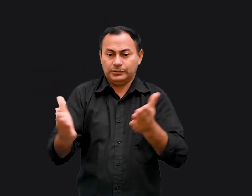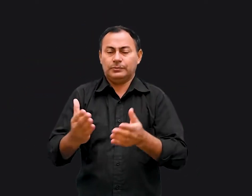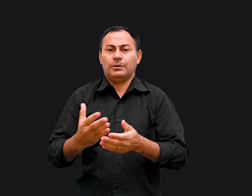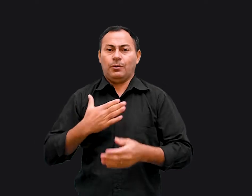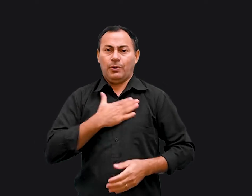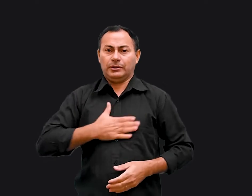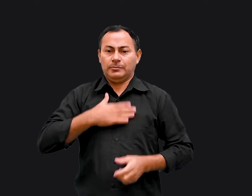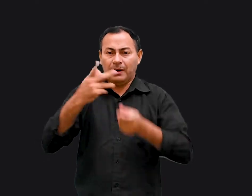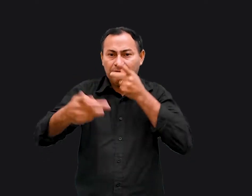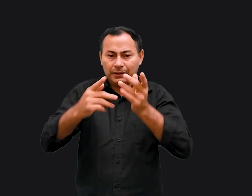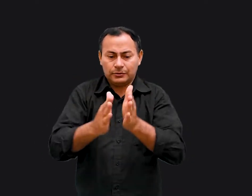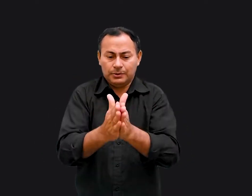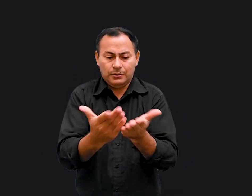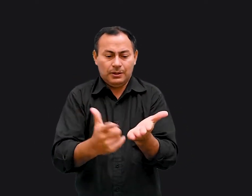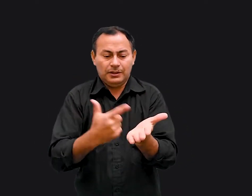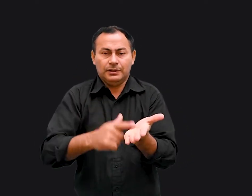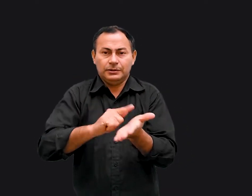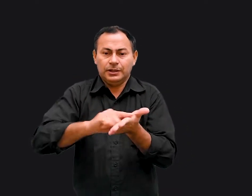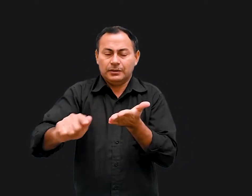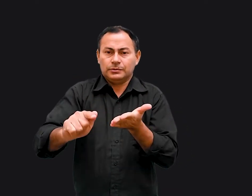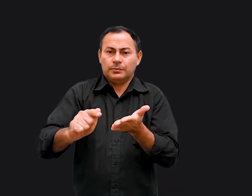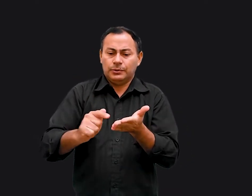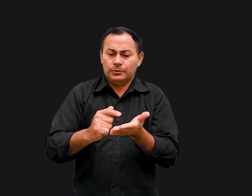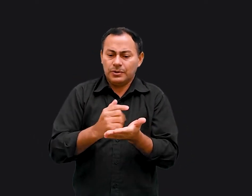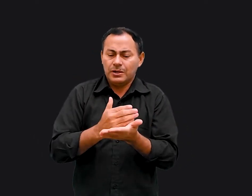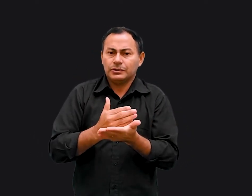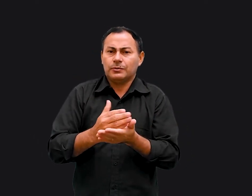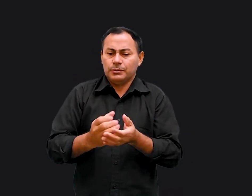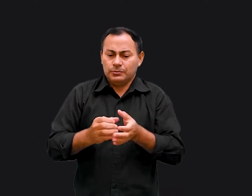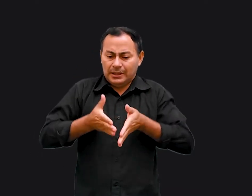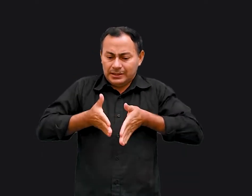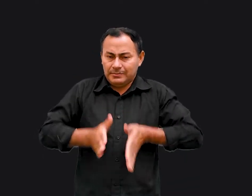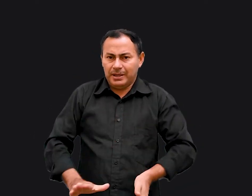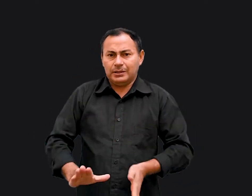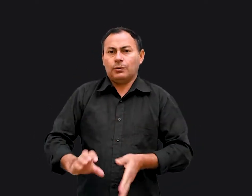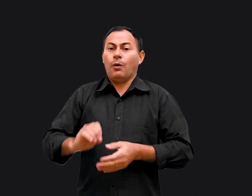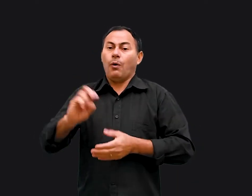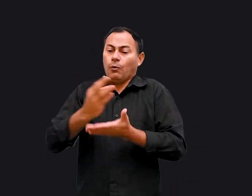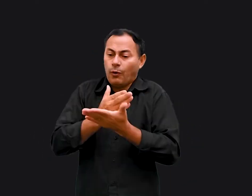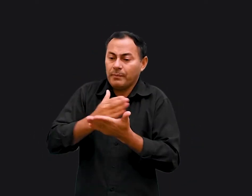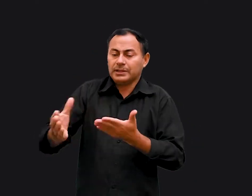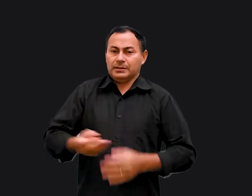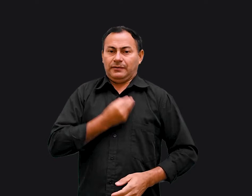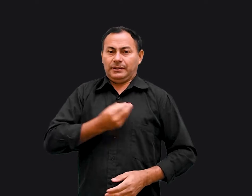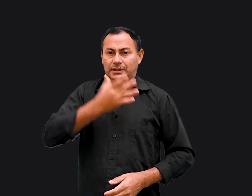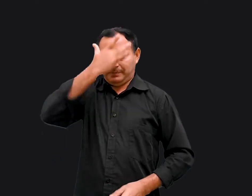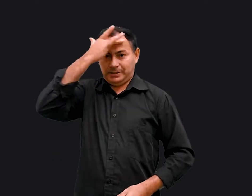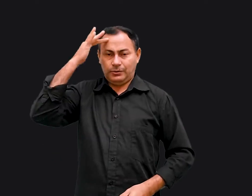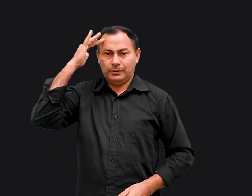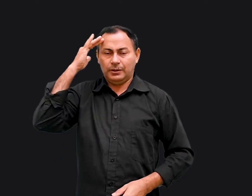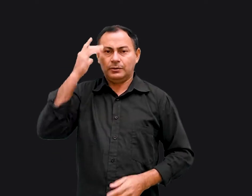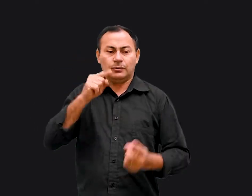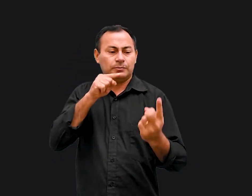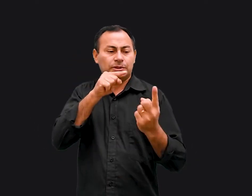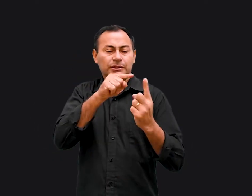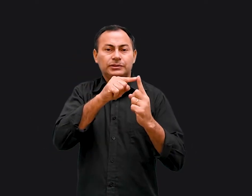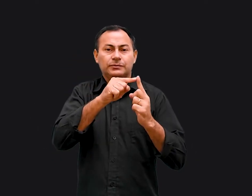tem a dizer sobre o nascimento ou o começo da criação do homem. Lembre-se, o propósito do livro de Gênesis é nos dizer como